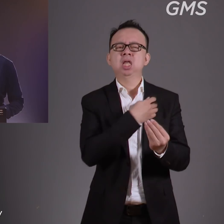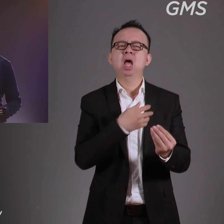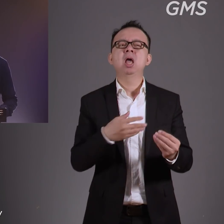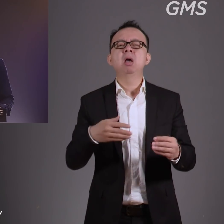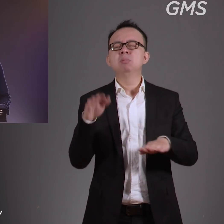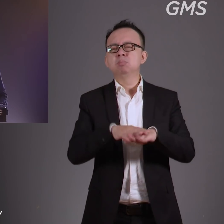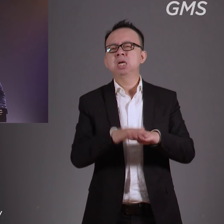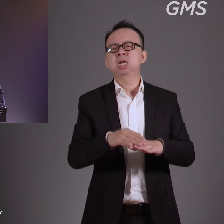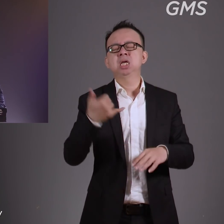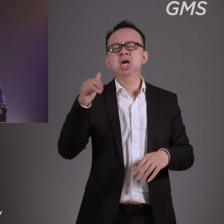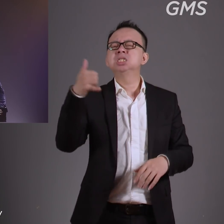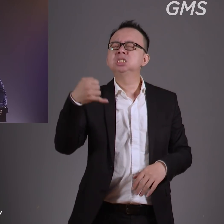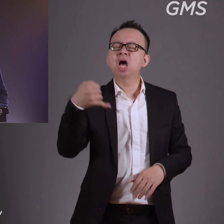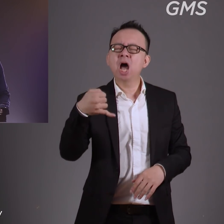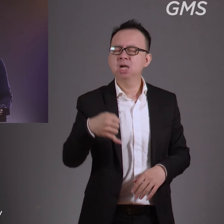Jangan nodai keturunan.